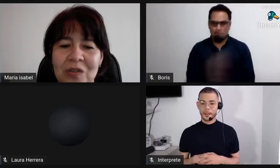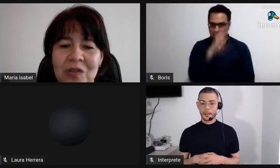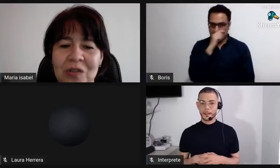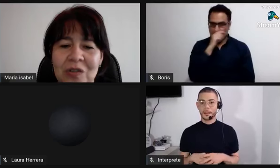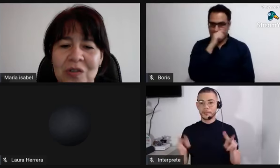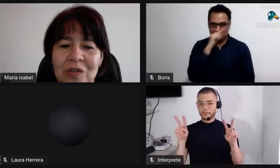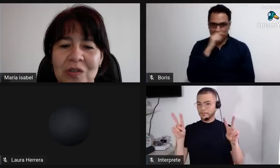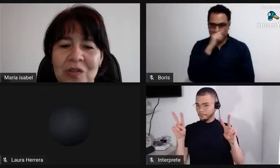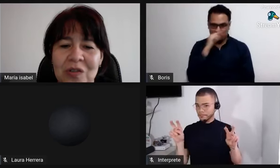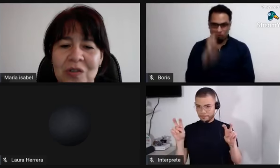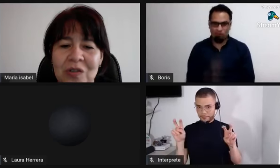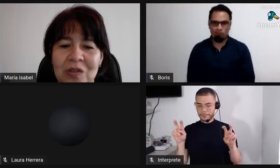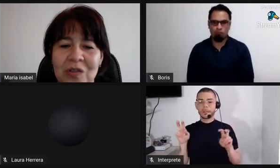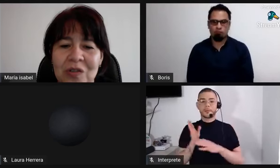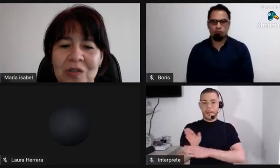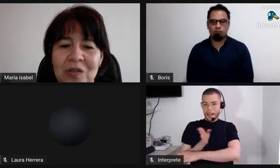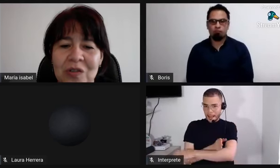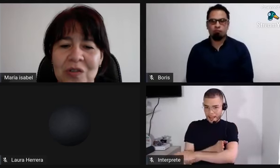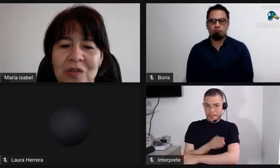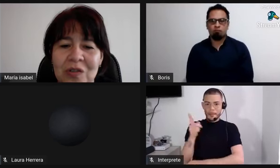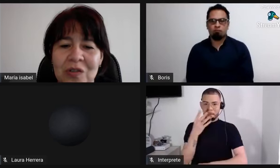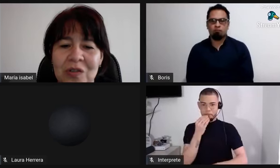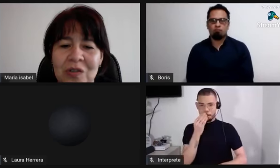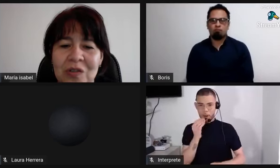nos ha preparado Boris para hoy.